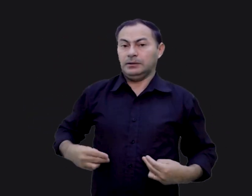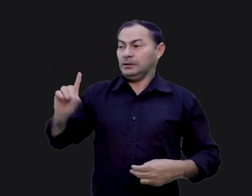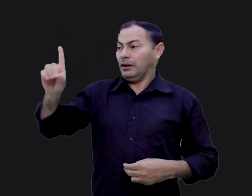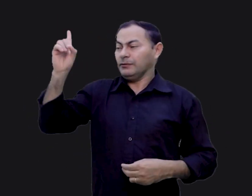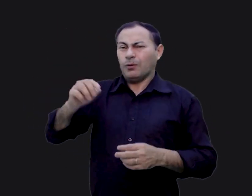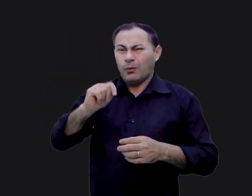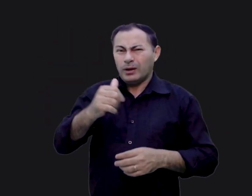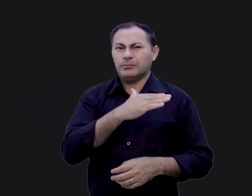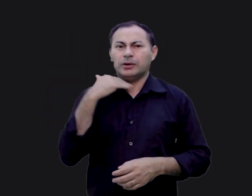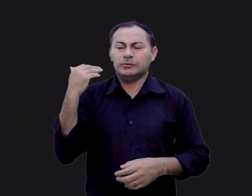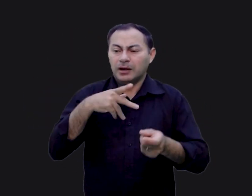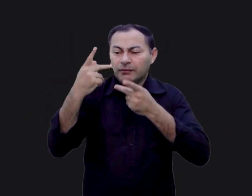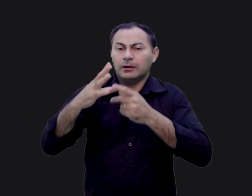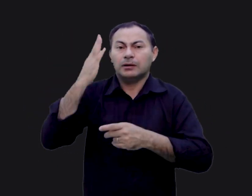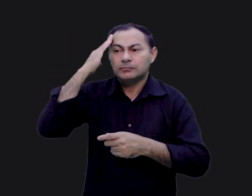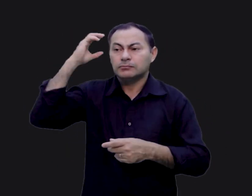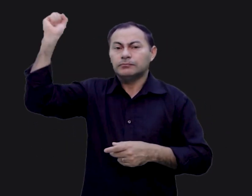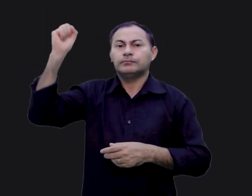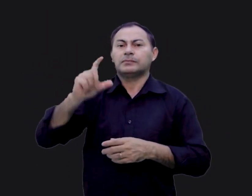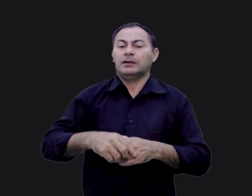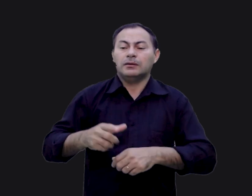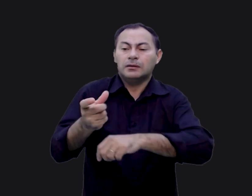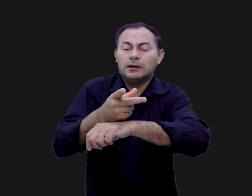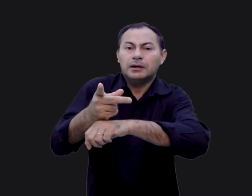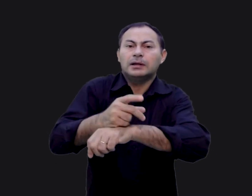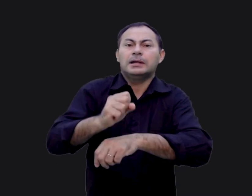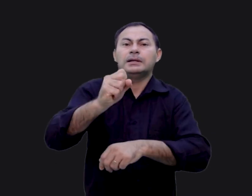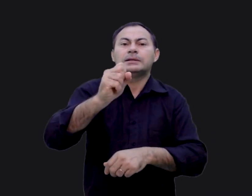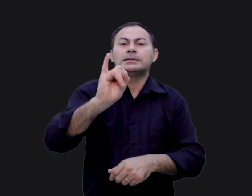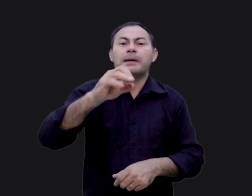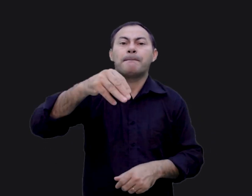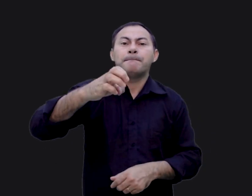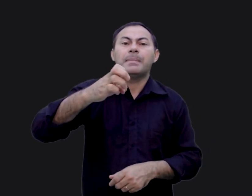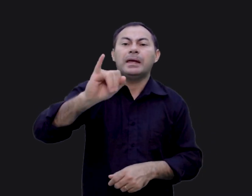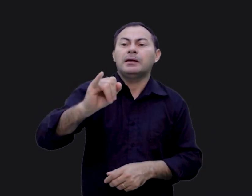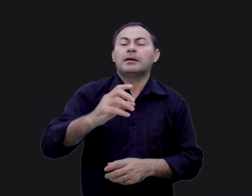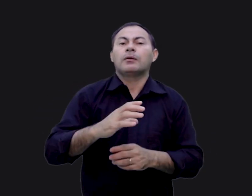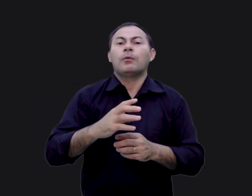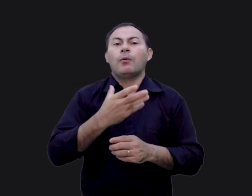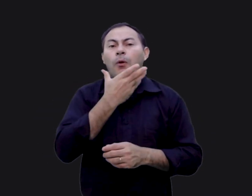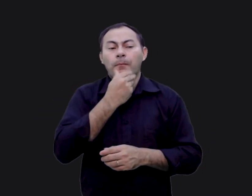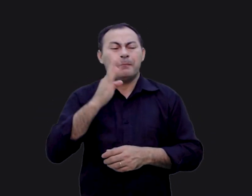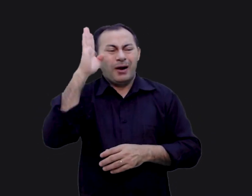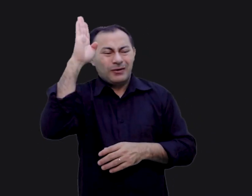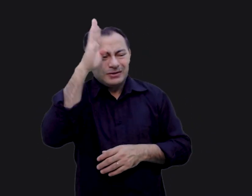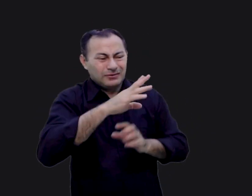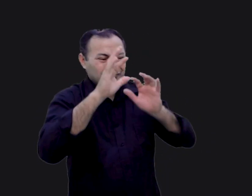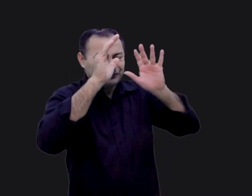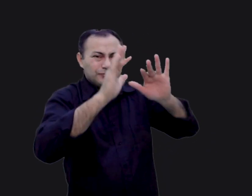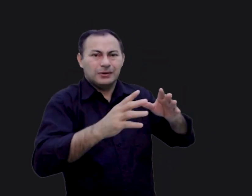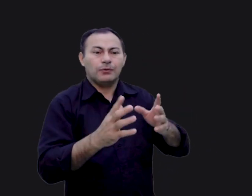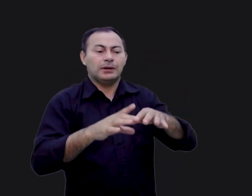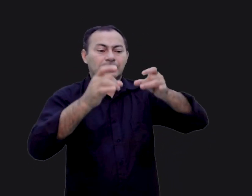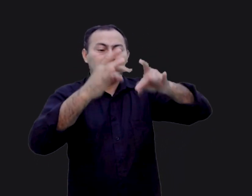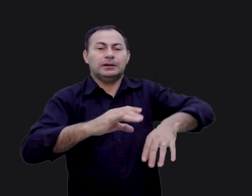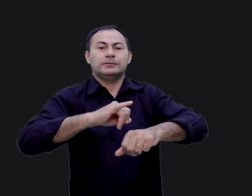em seu leito de morte, quando disse a Salomão que fosse atrás de Simei, aquele homem que o amaldiçoou enquanto ele deixava